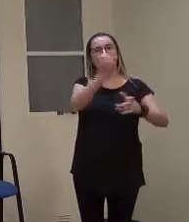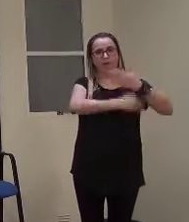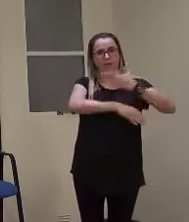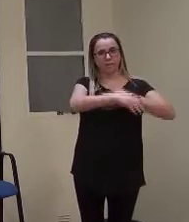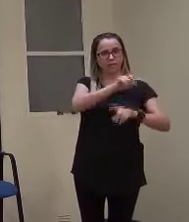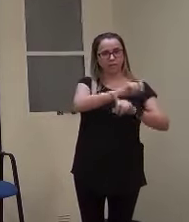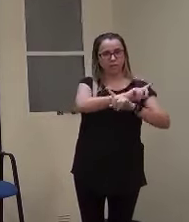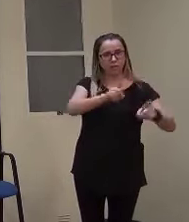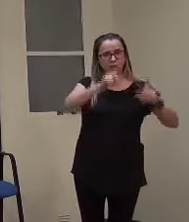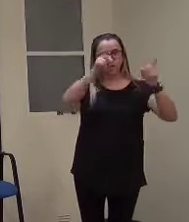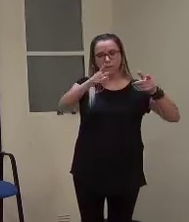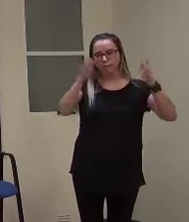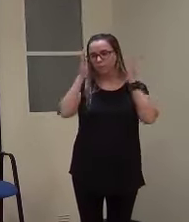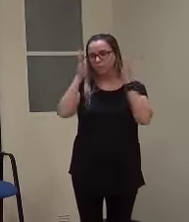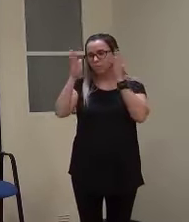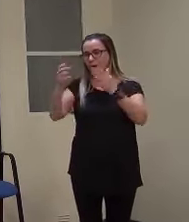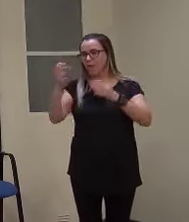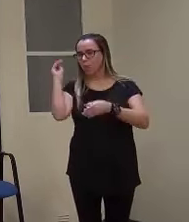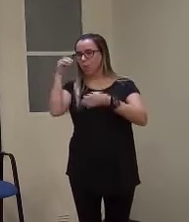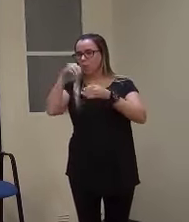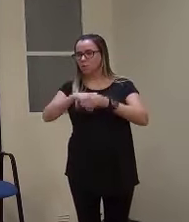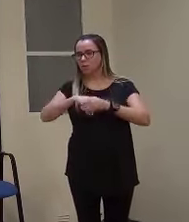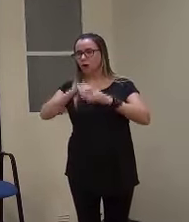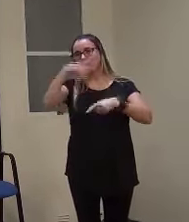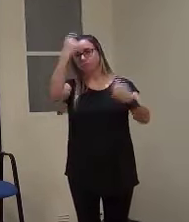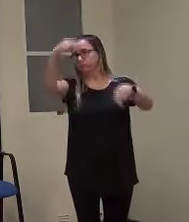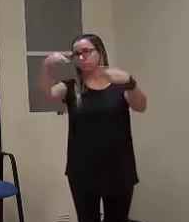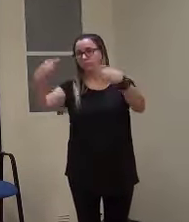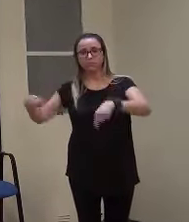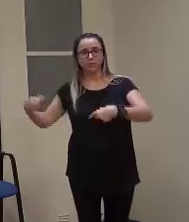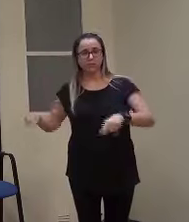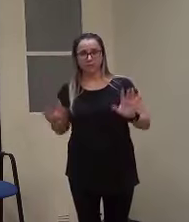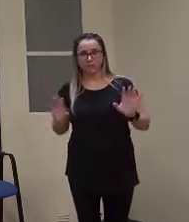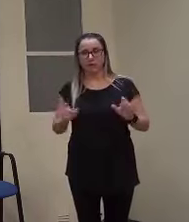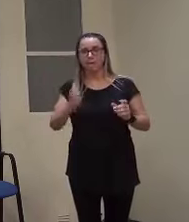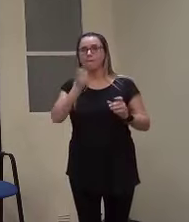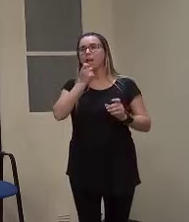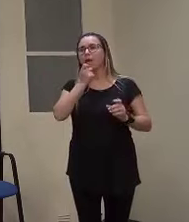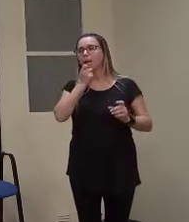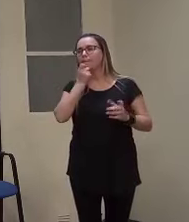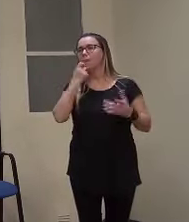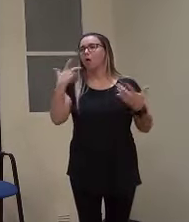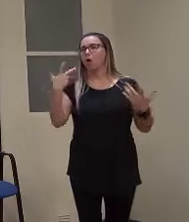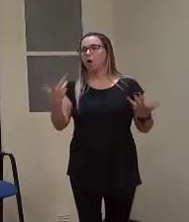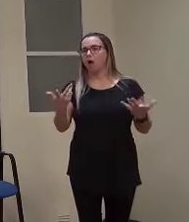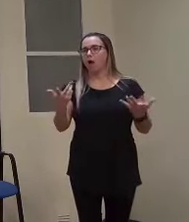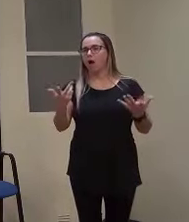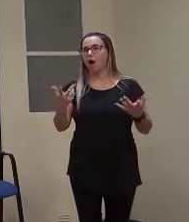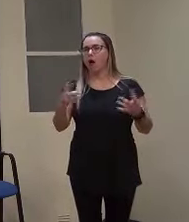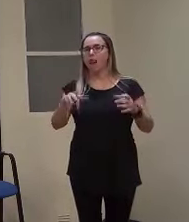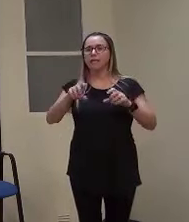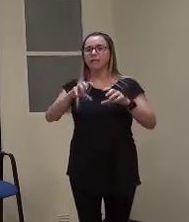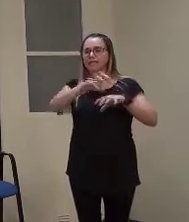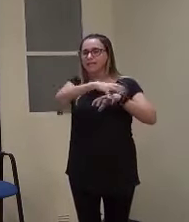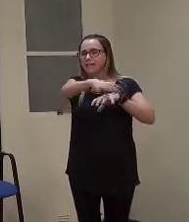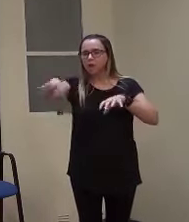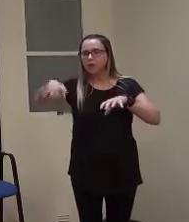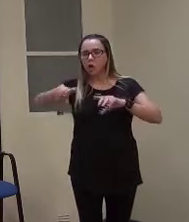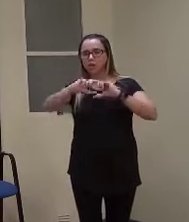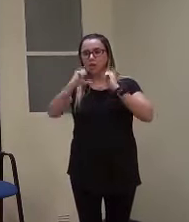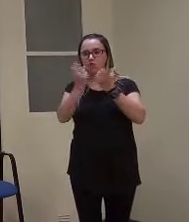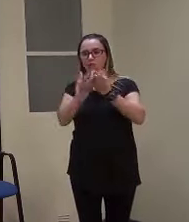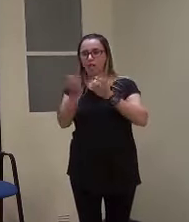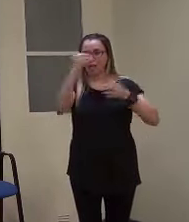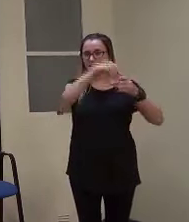sino también a otras heterogeneidad así como la ampliación de los sectores sociales sin división a la